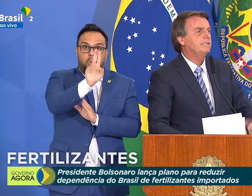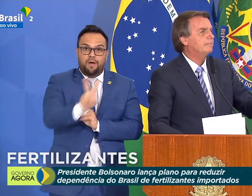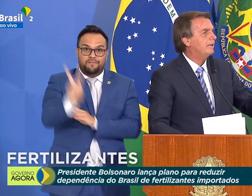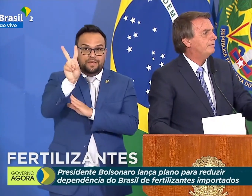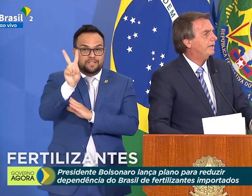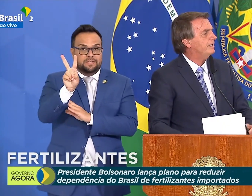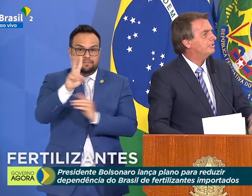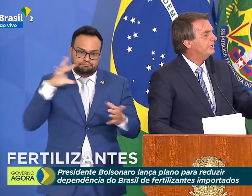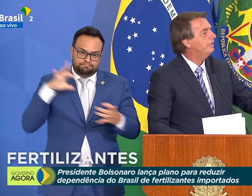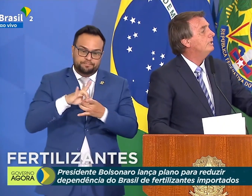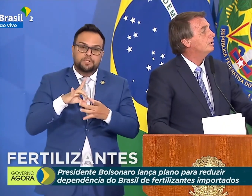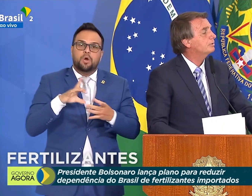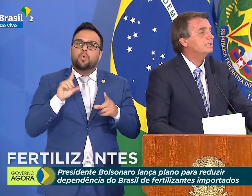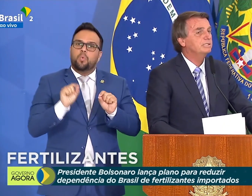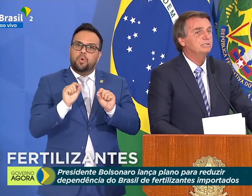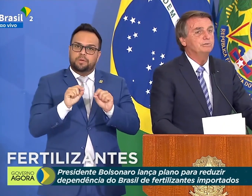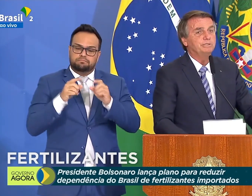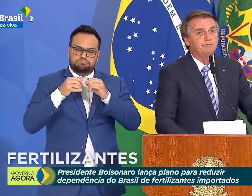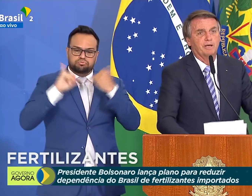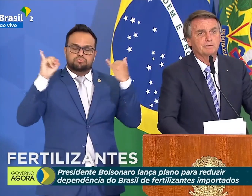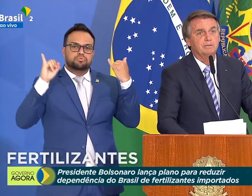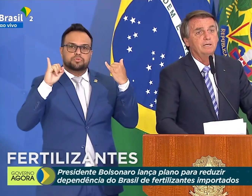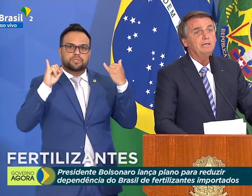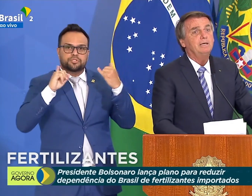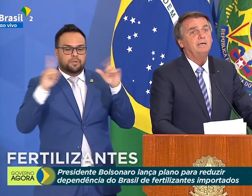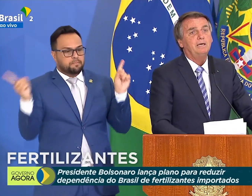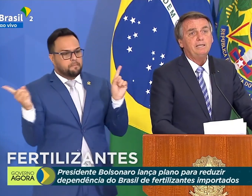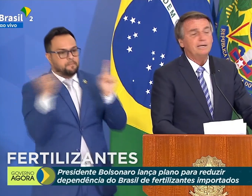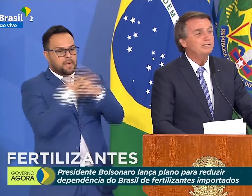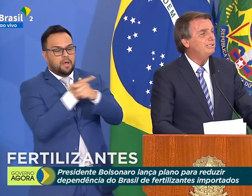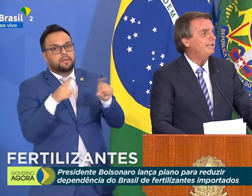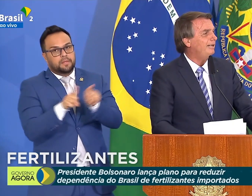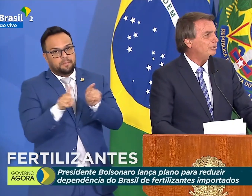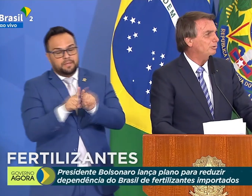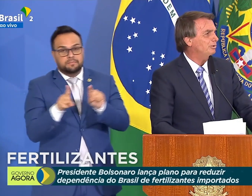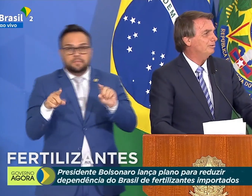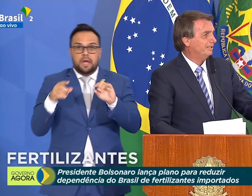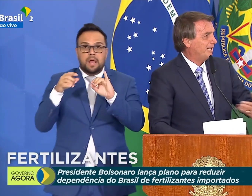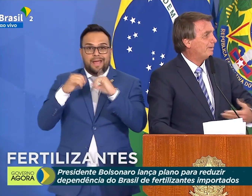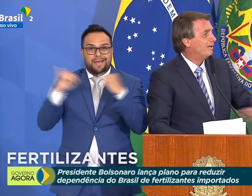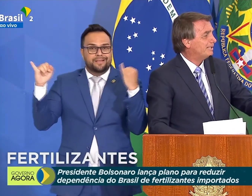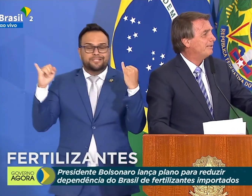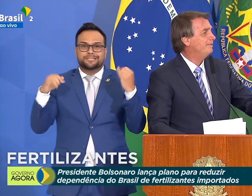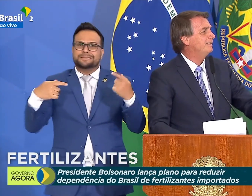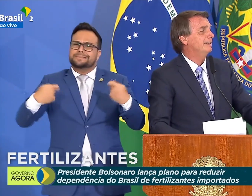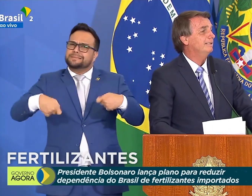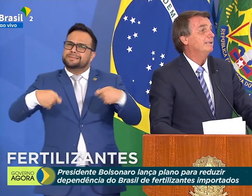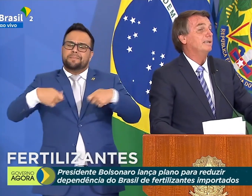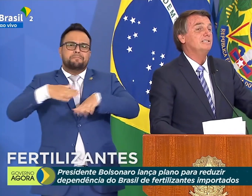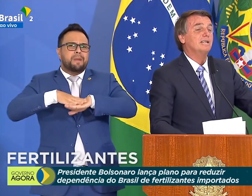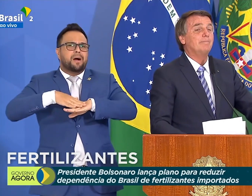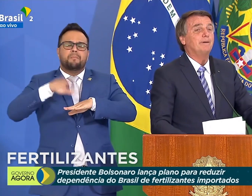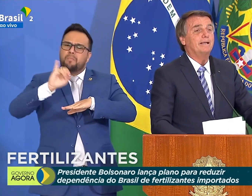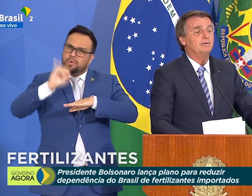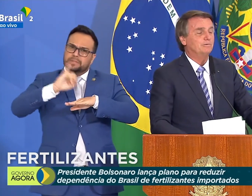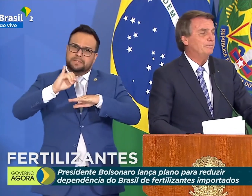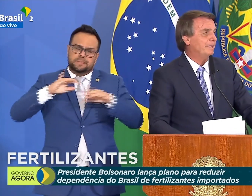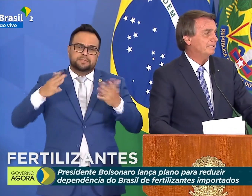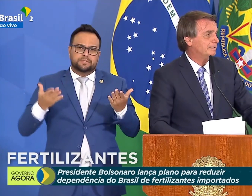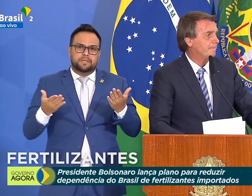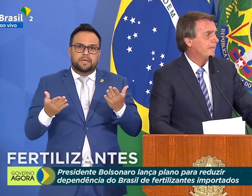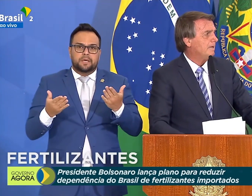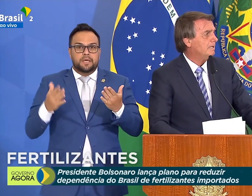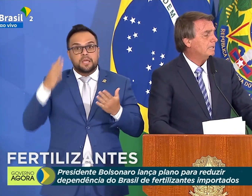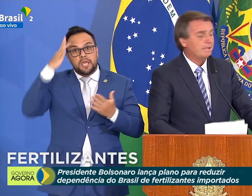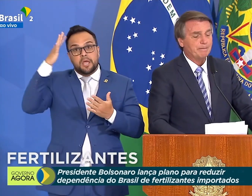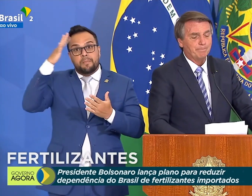leão serviria para levar energia no sentido inverso. Energia é tudo, até para a nossa vida, quem dirá para um